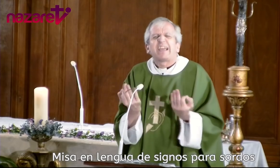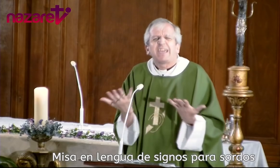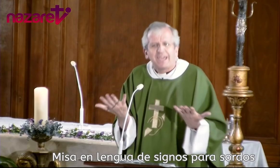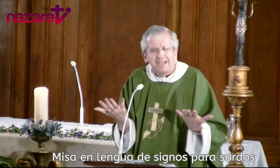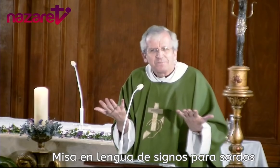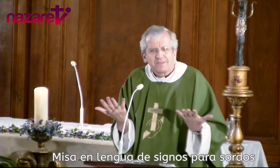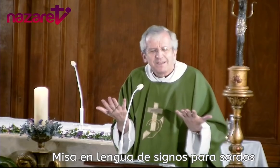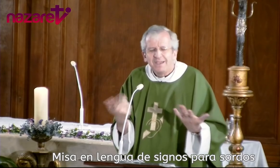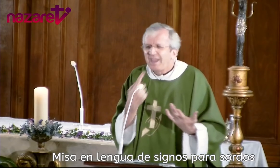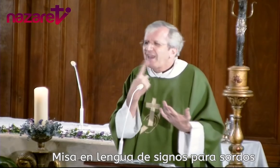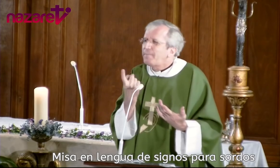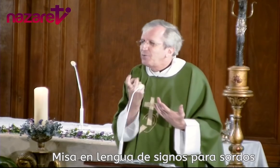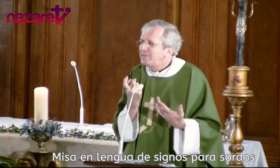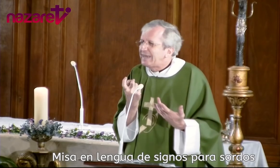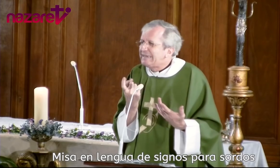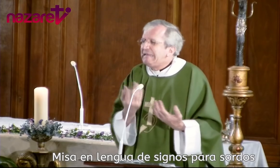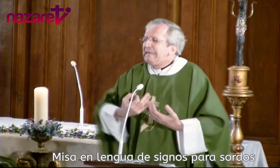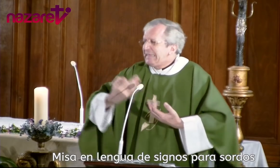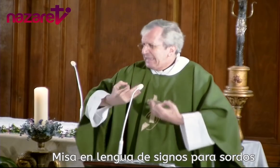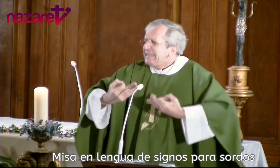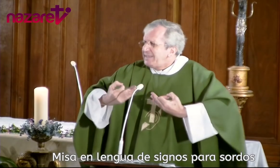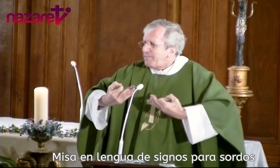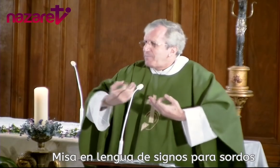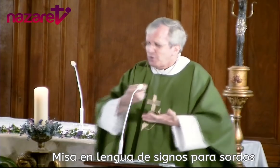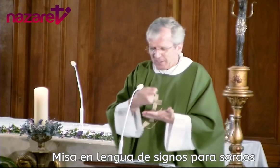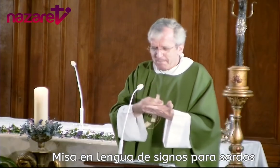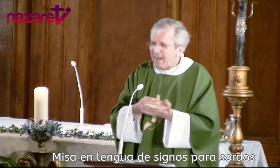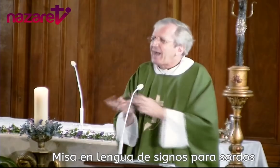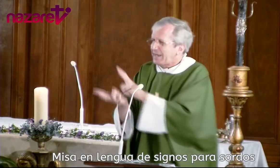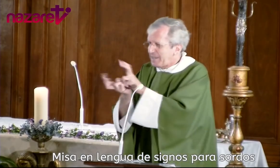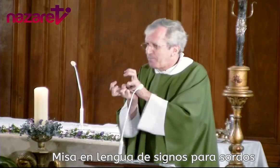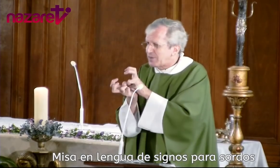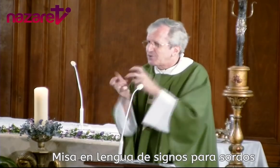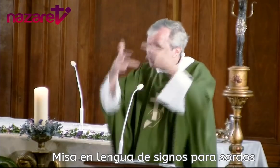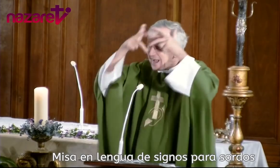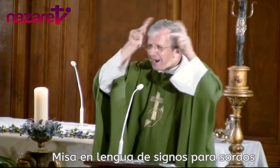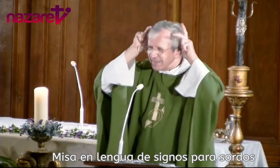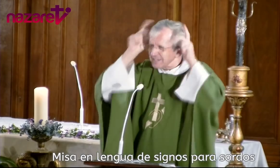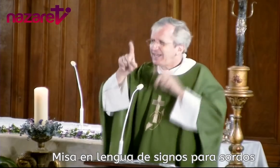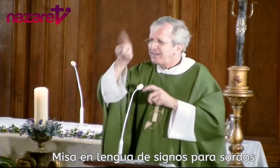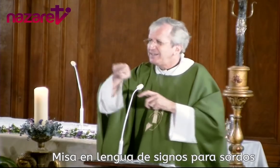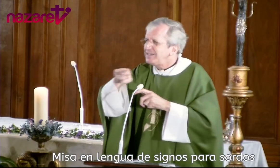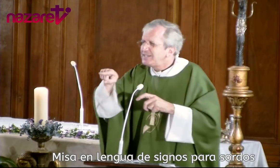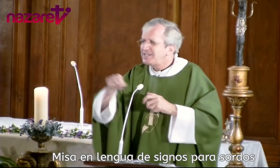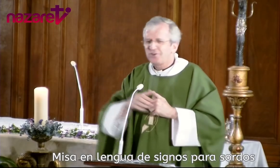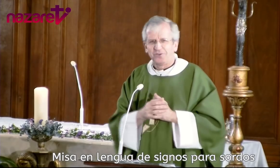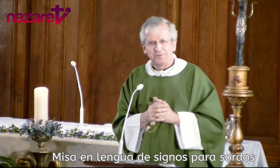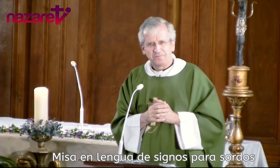¿qué? Y le preguntan, ¿debemos pagar impuestos al César? ¿Sí o no?